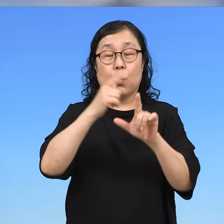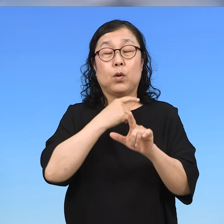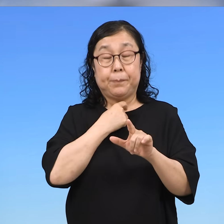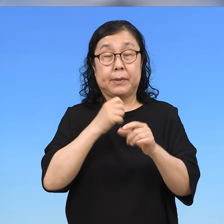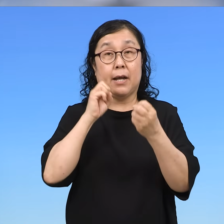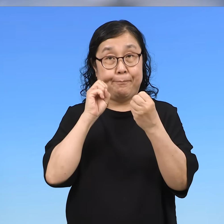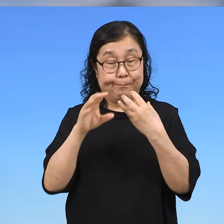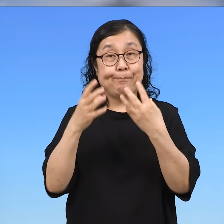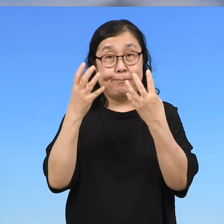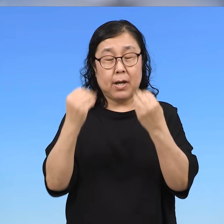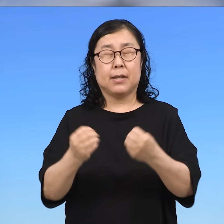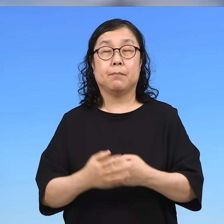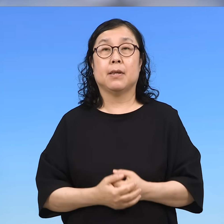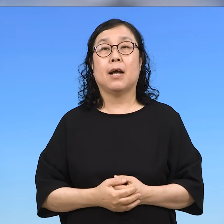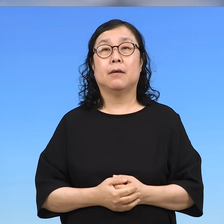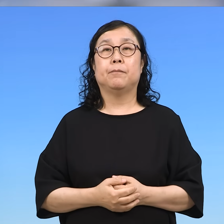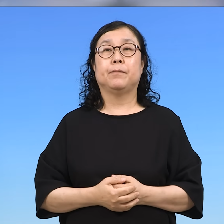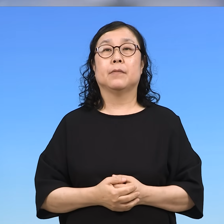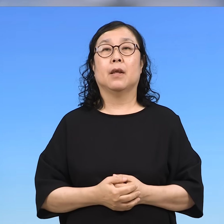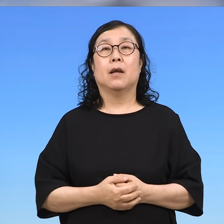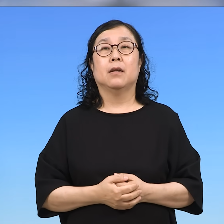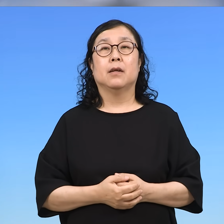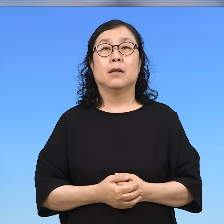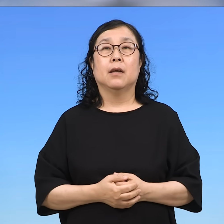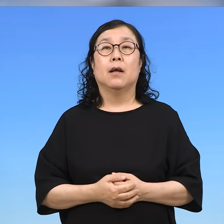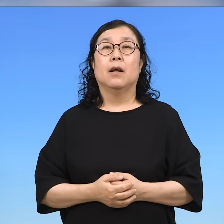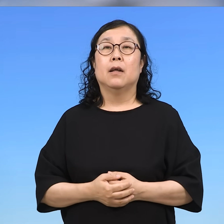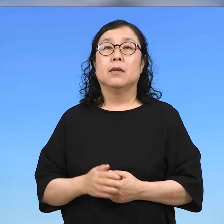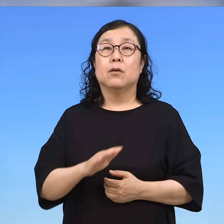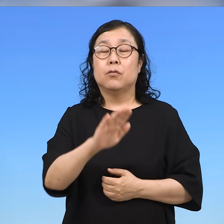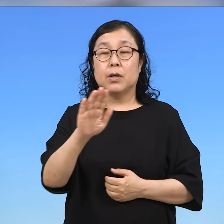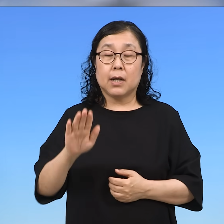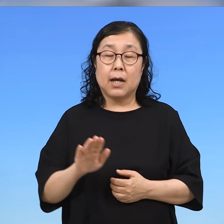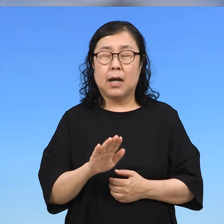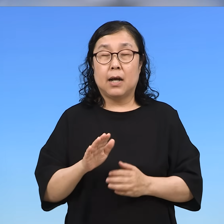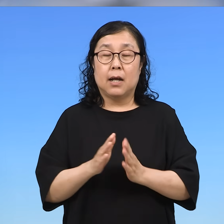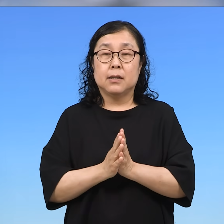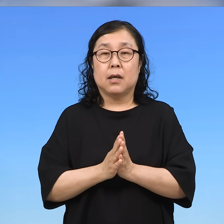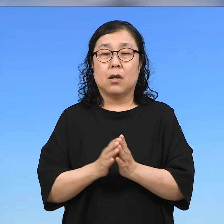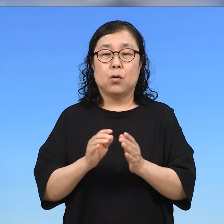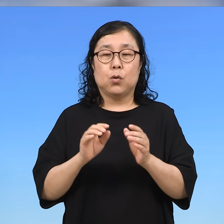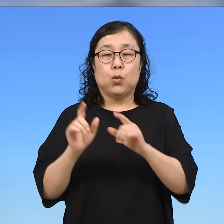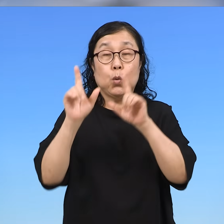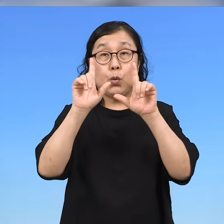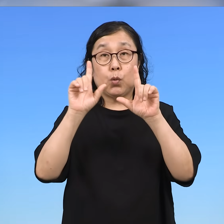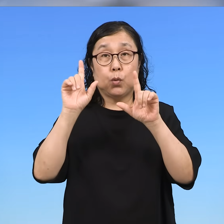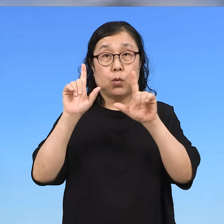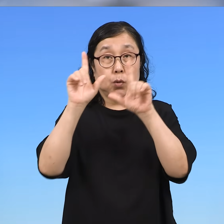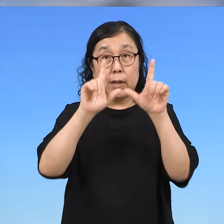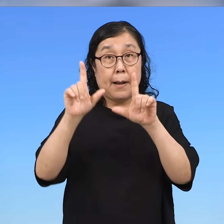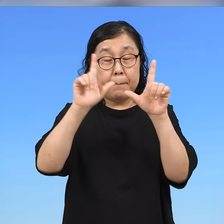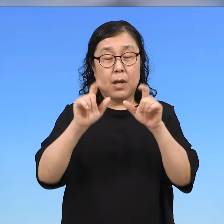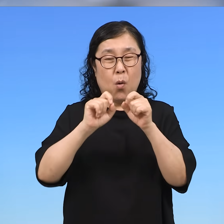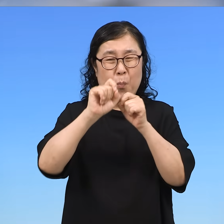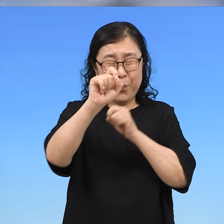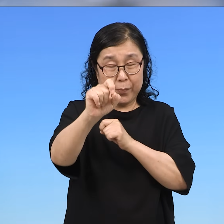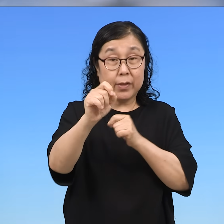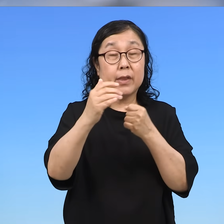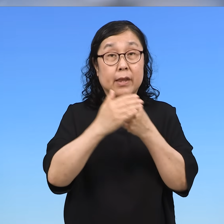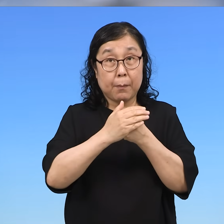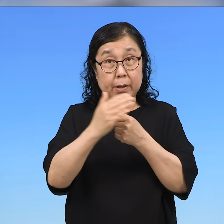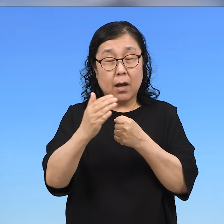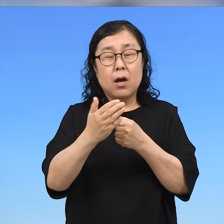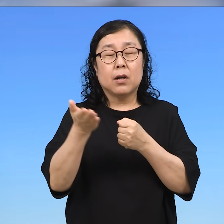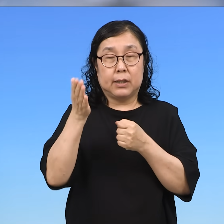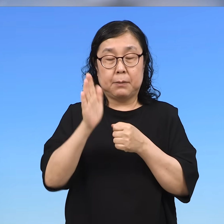분이 많으세요. 뭐 이게 100세 시대고 뭐 그러니까 뭐 충분히 이해가 되는 거 아니겠습니까?